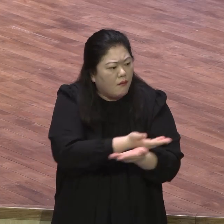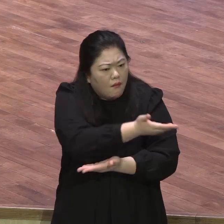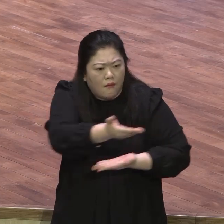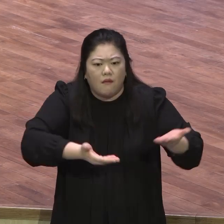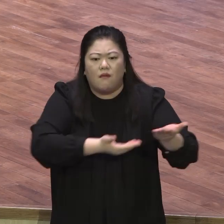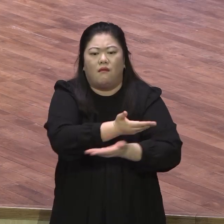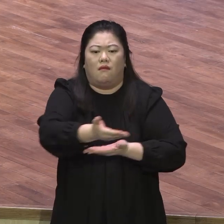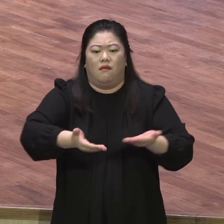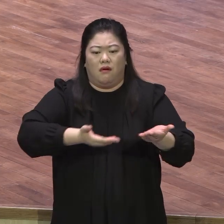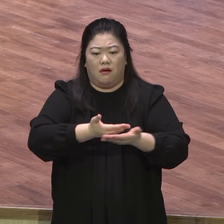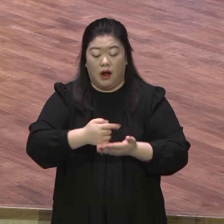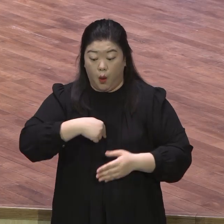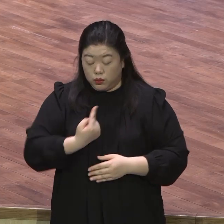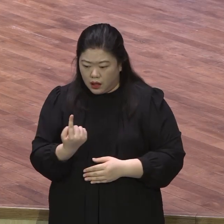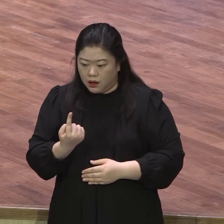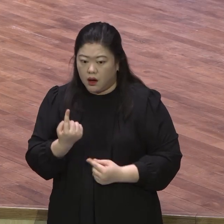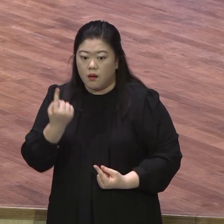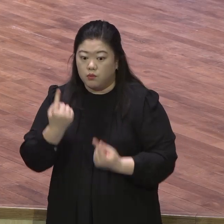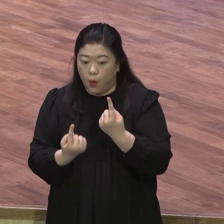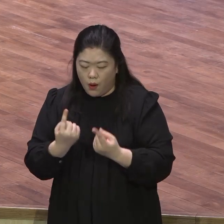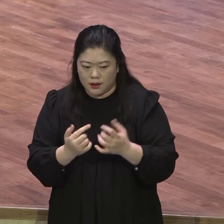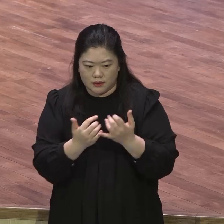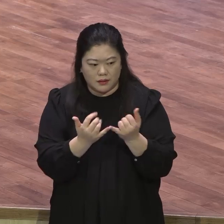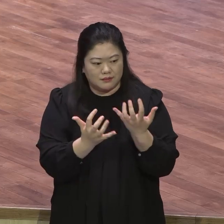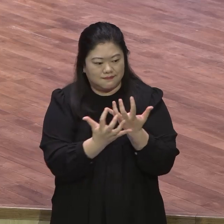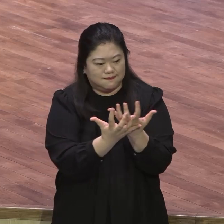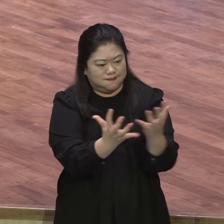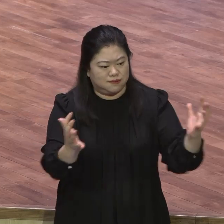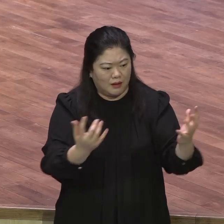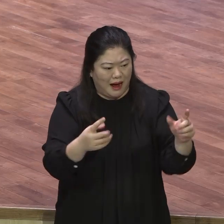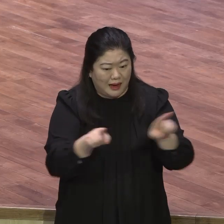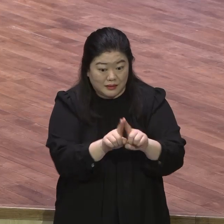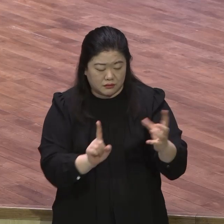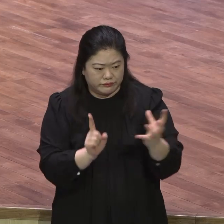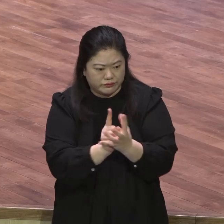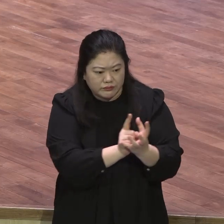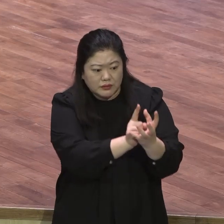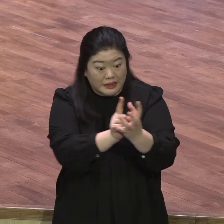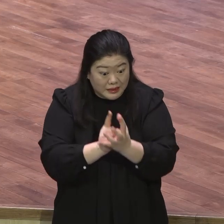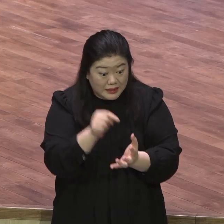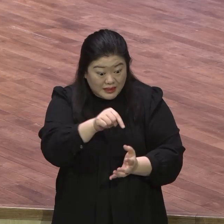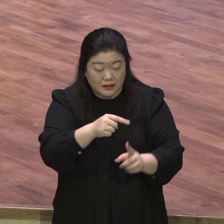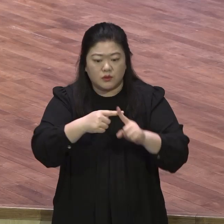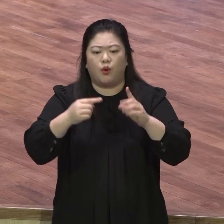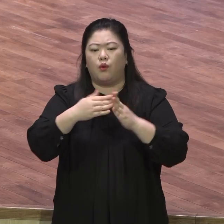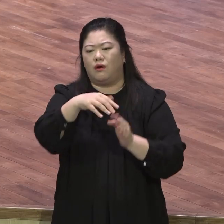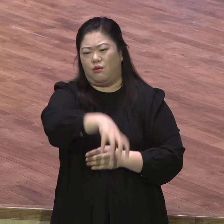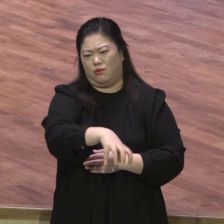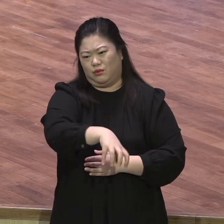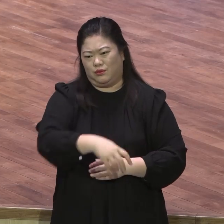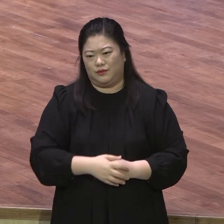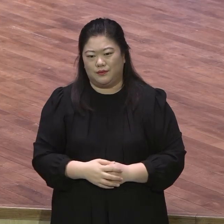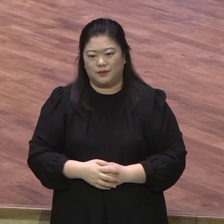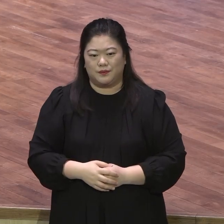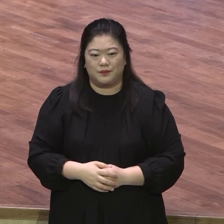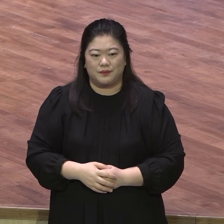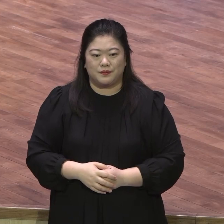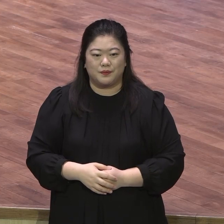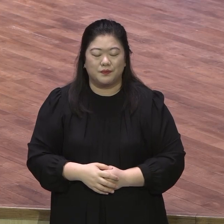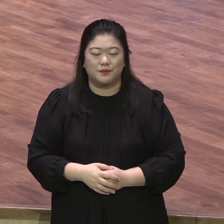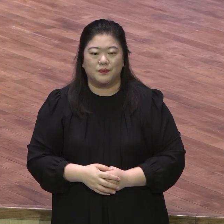하나님이 임재를 믿으면서 느끼면서 그렇게 예배해 드리는 것이 교회밖에 없다고요. 교회. 그렇잖아요. 교회밖에